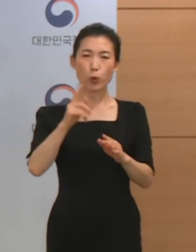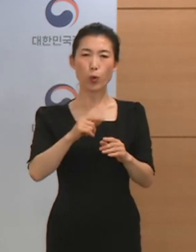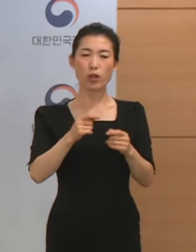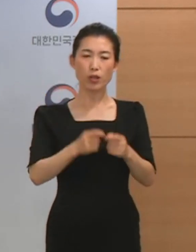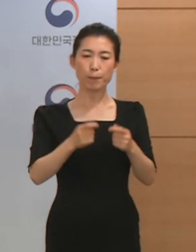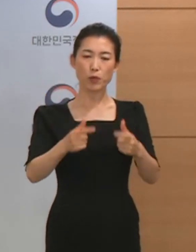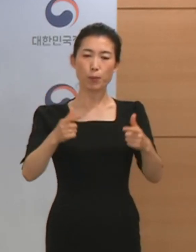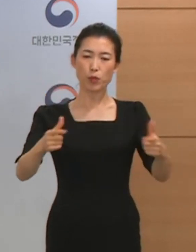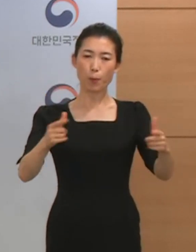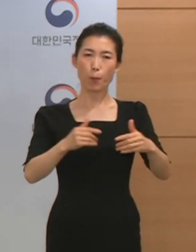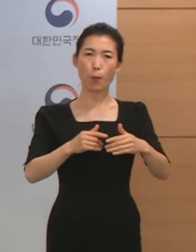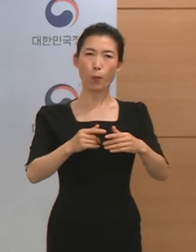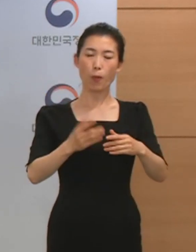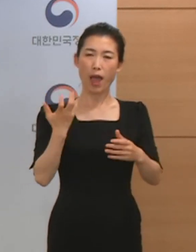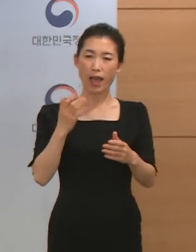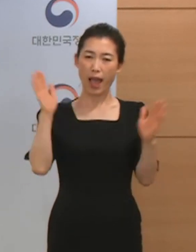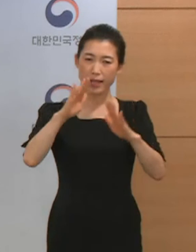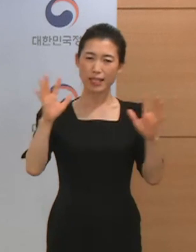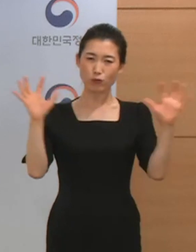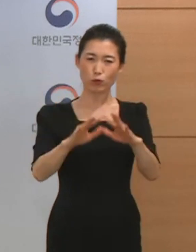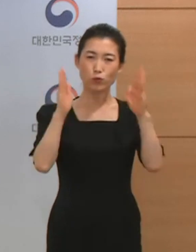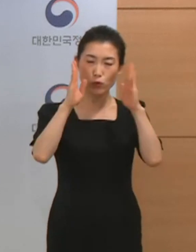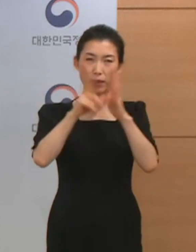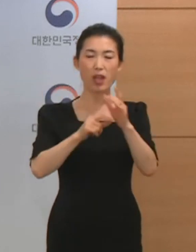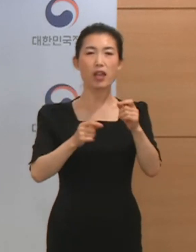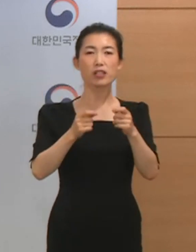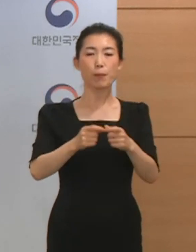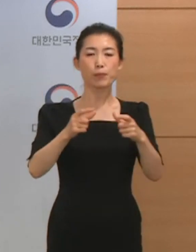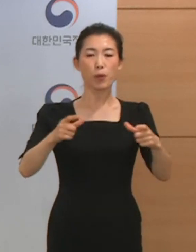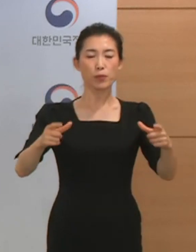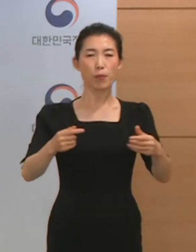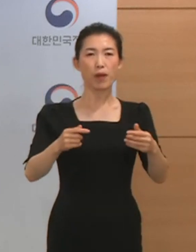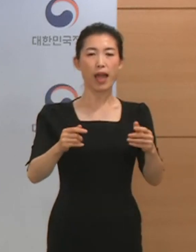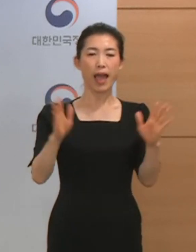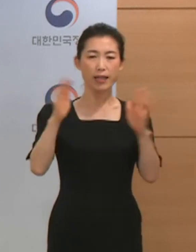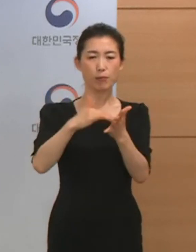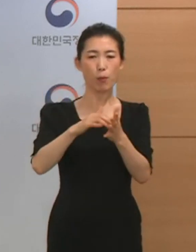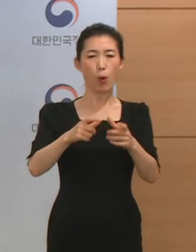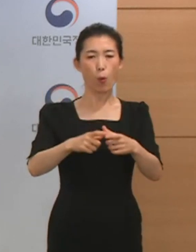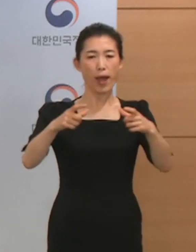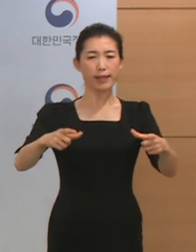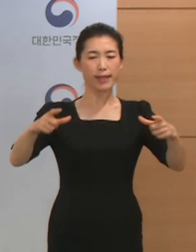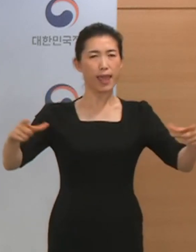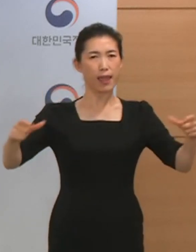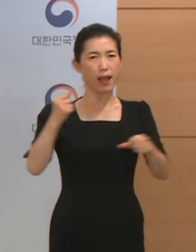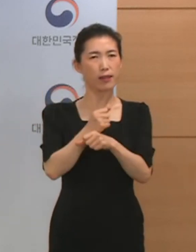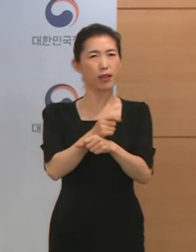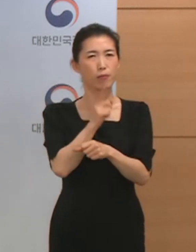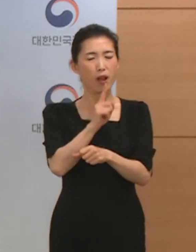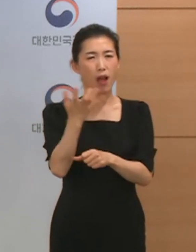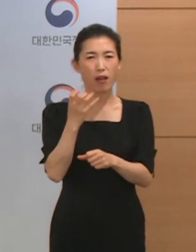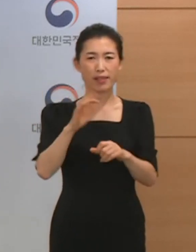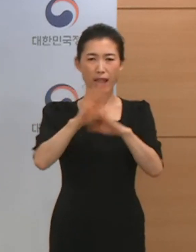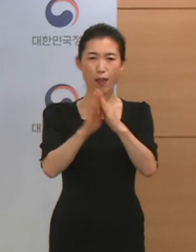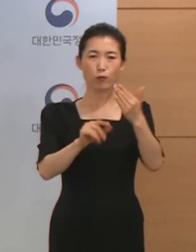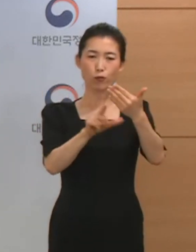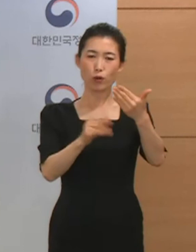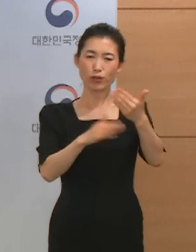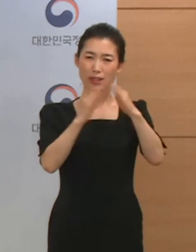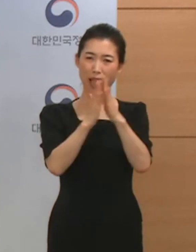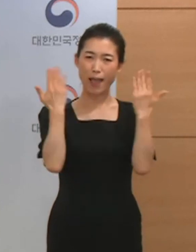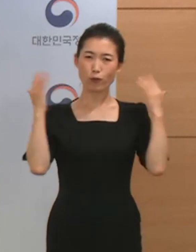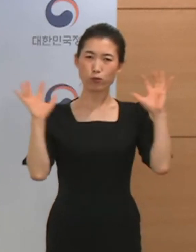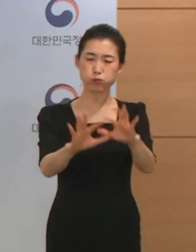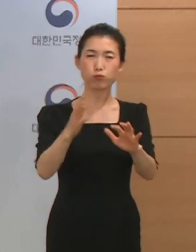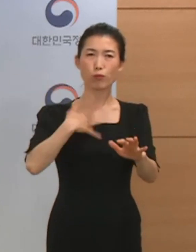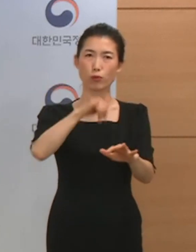검토할 예정이라고 답을 했는데 등교를 단계적으로 확대한다는 이야기인지 확인 부탁드립니다. 이